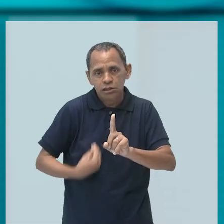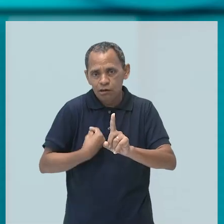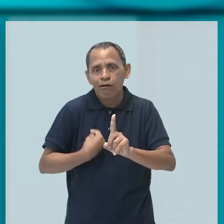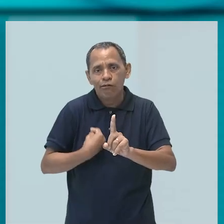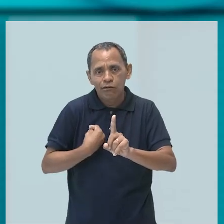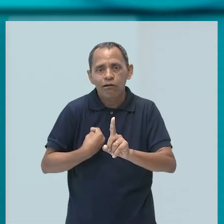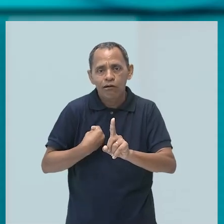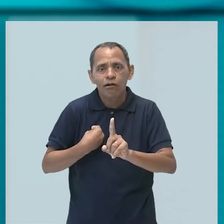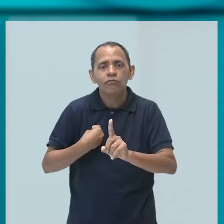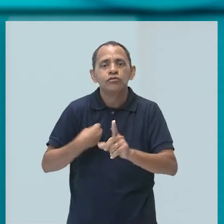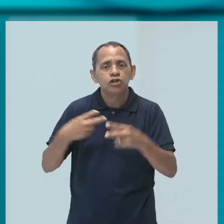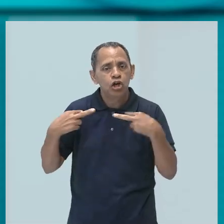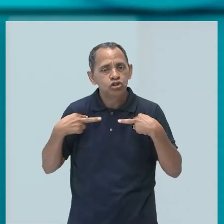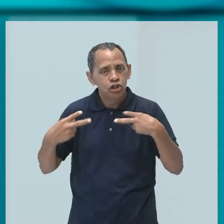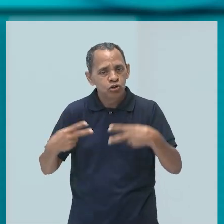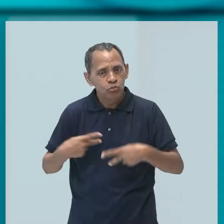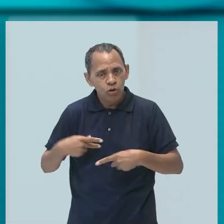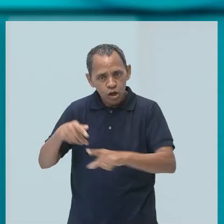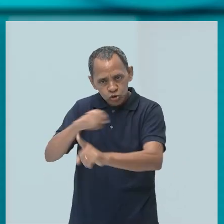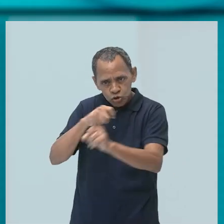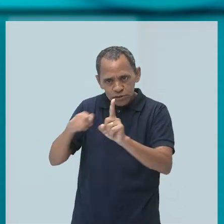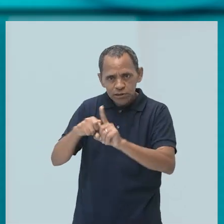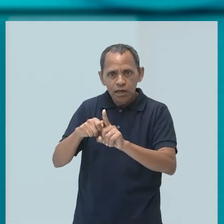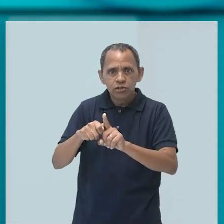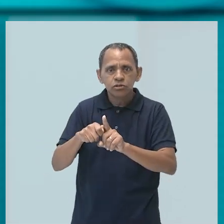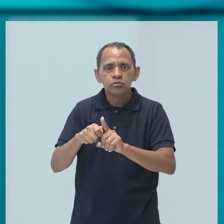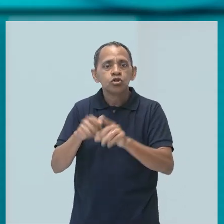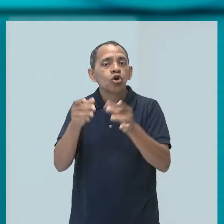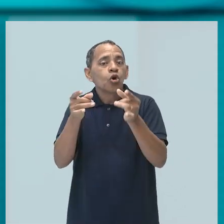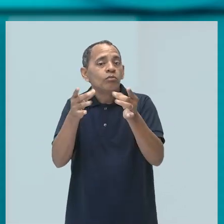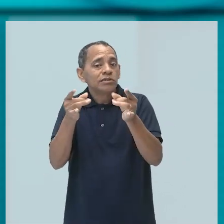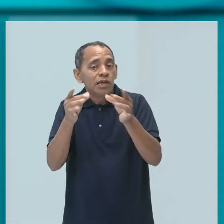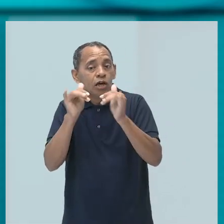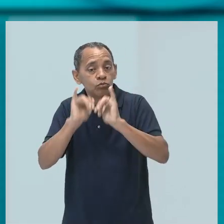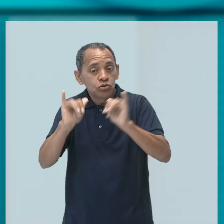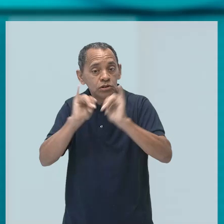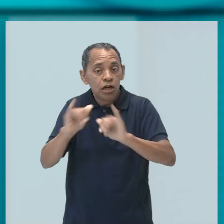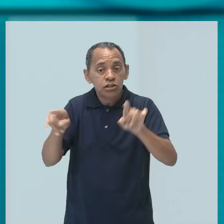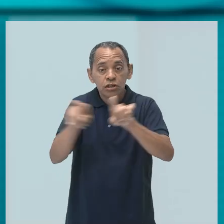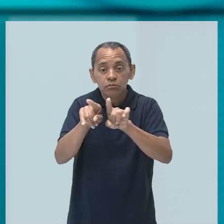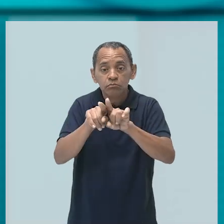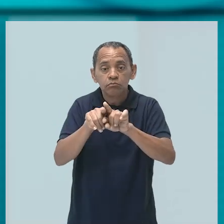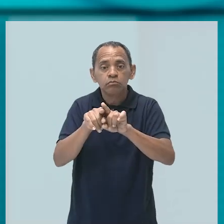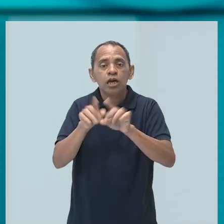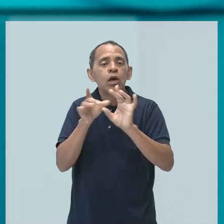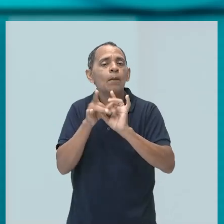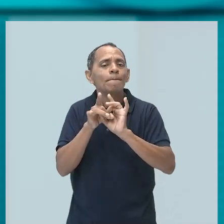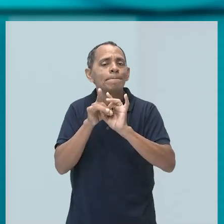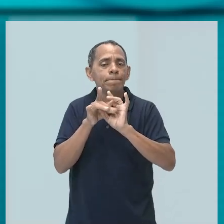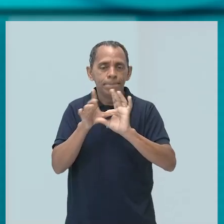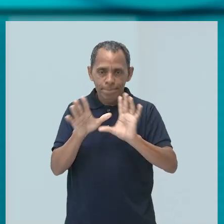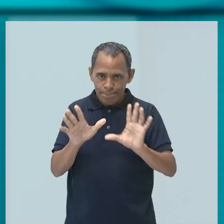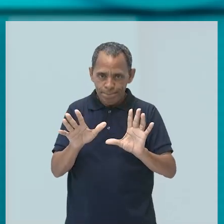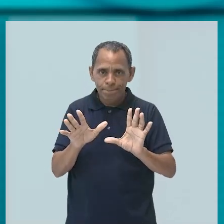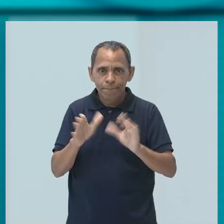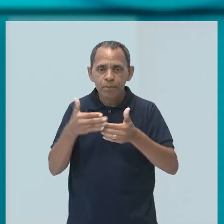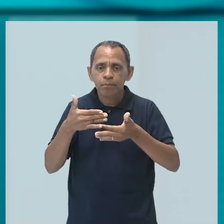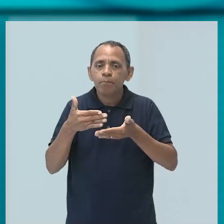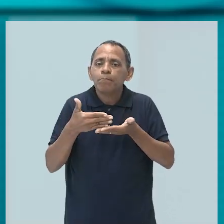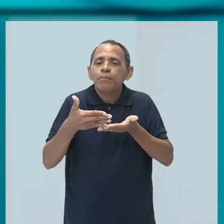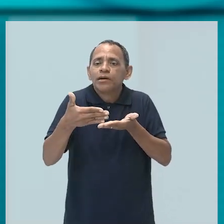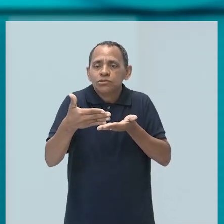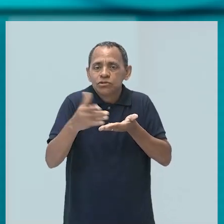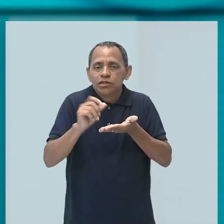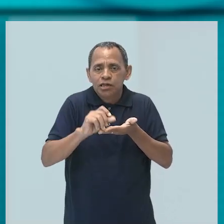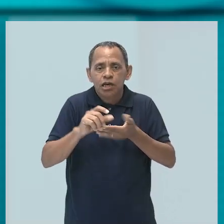a nossa vida em sociedade. Esses comerciais, essas publicidades, elas são permitidas a partir do momento em